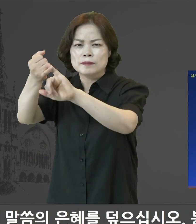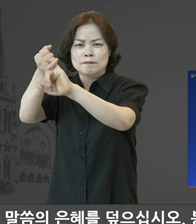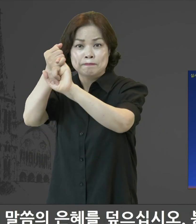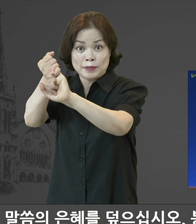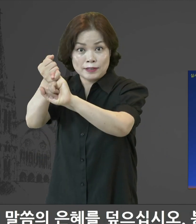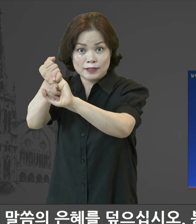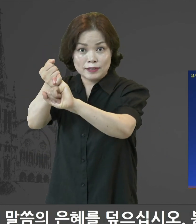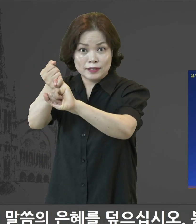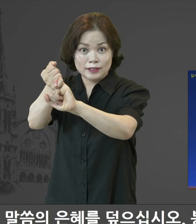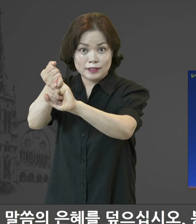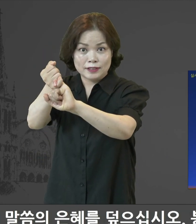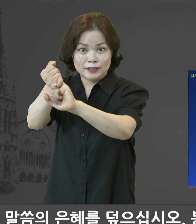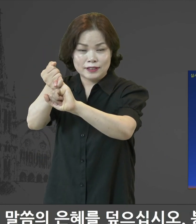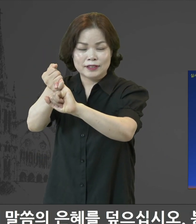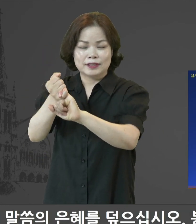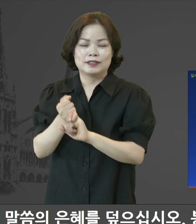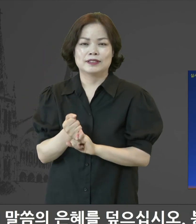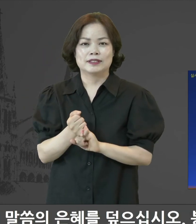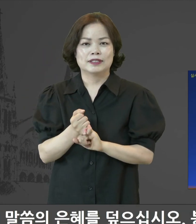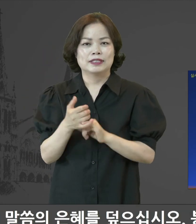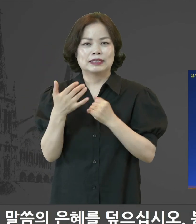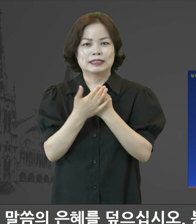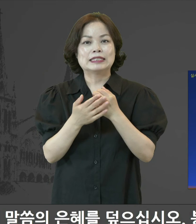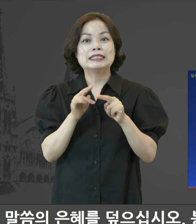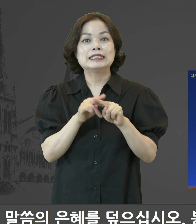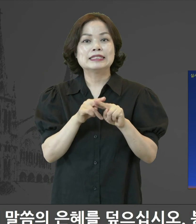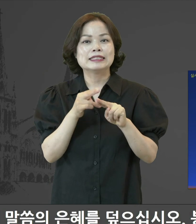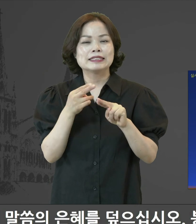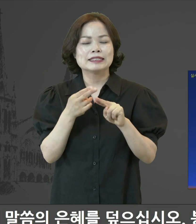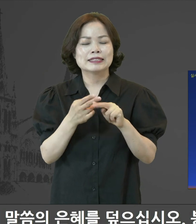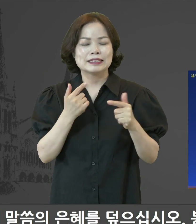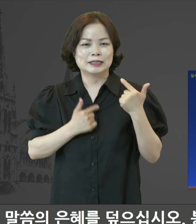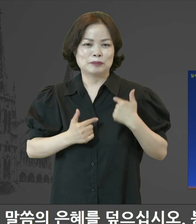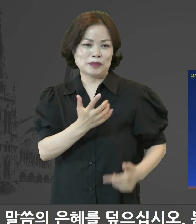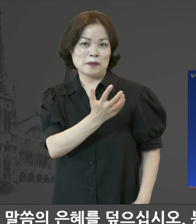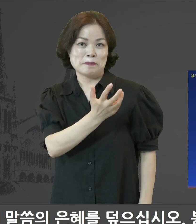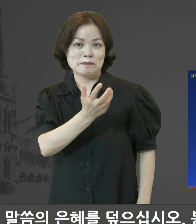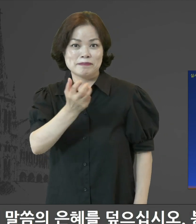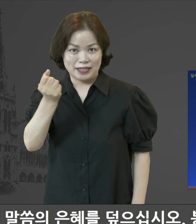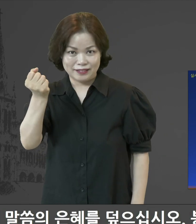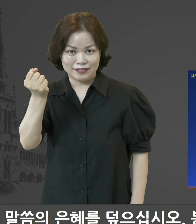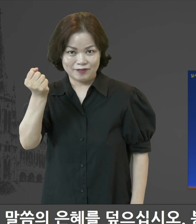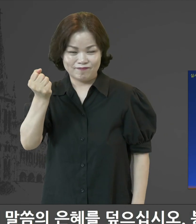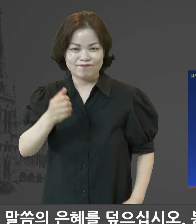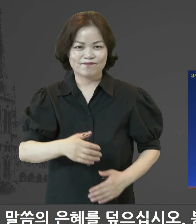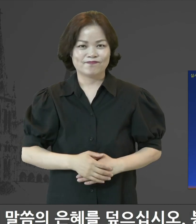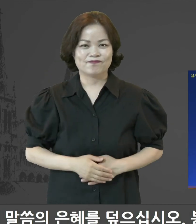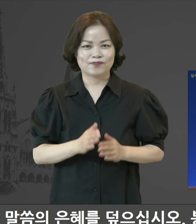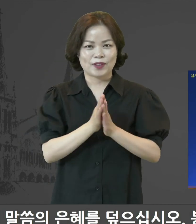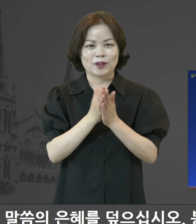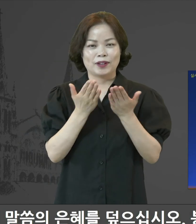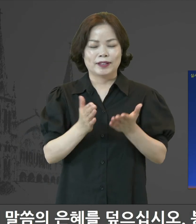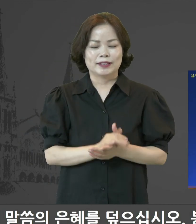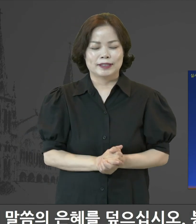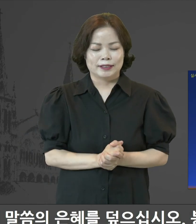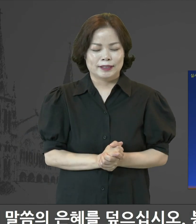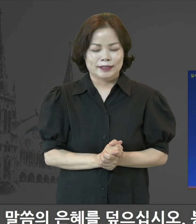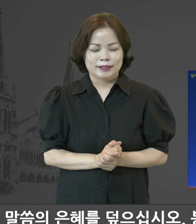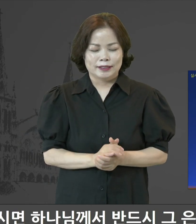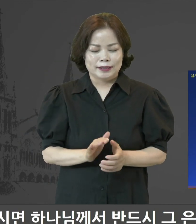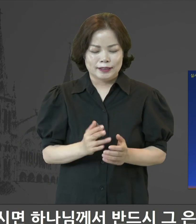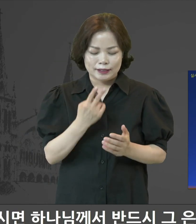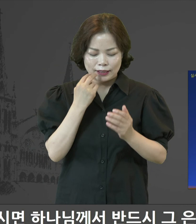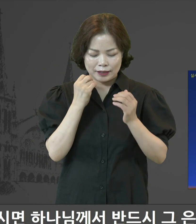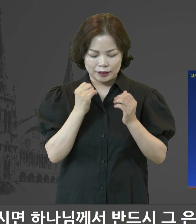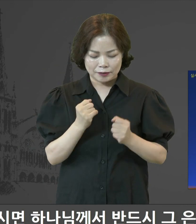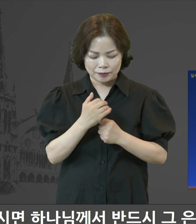반드시 그 은사를 기쁘게 받으실 겁니다. 기도하겠습니다. 살아계신